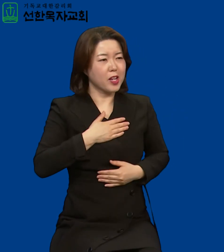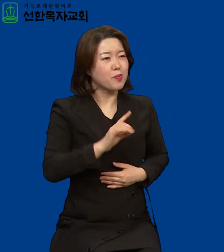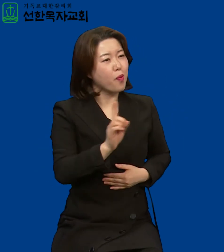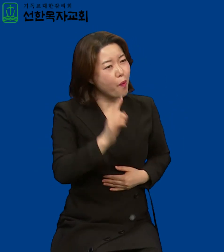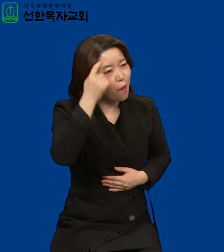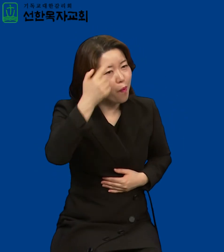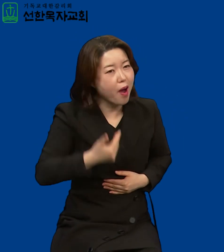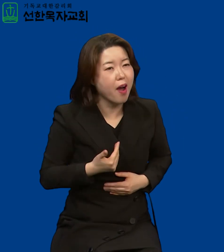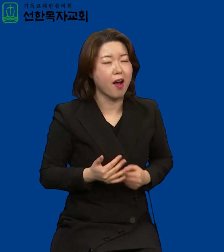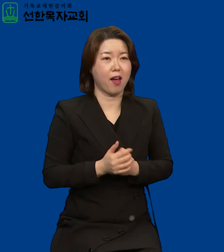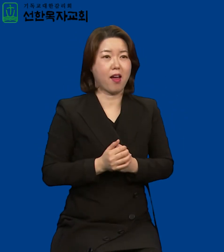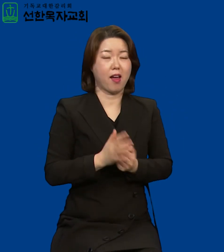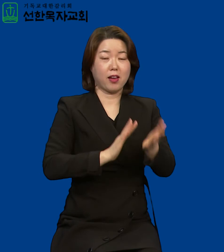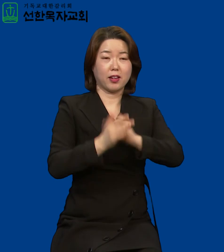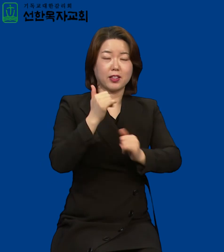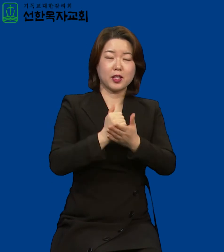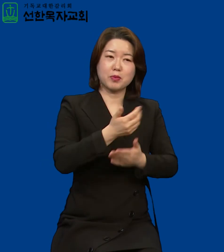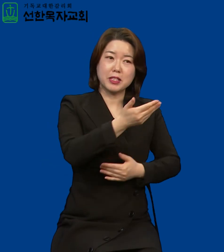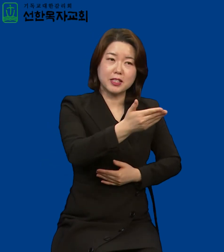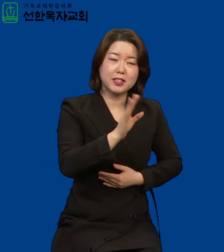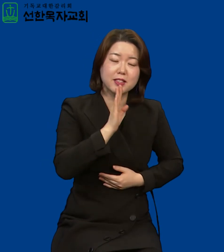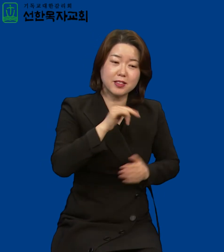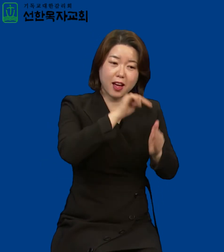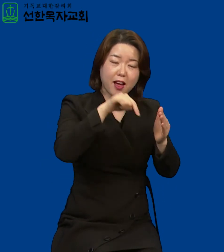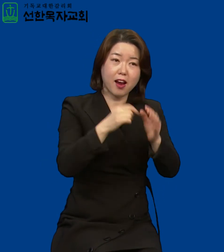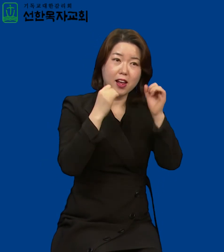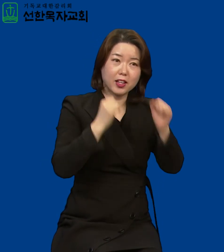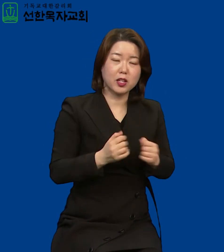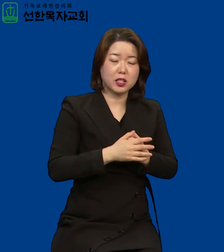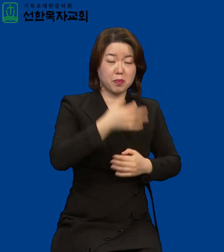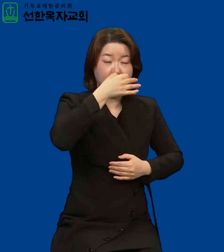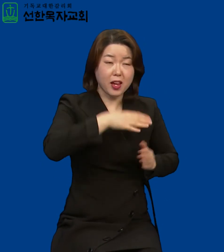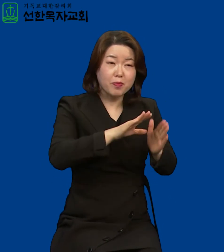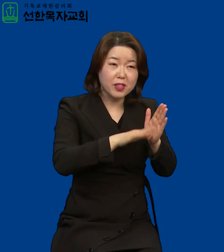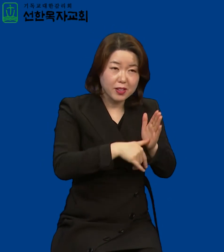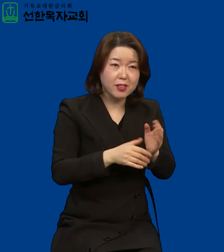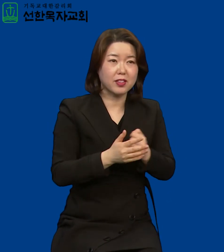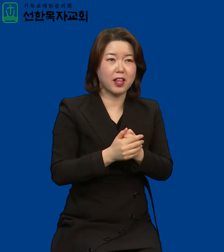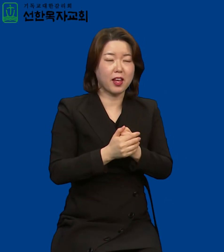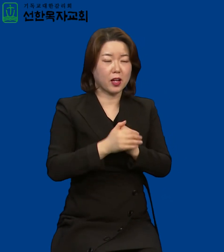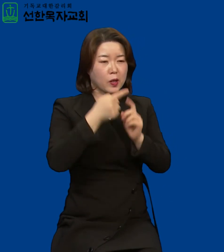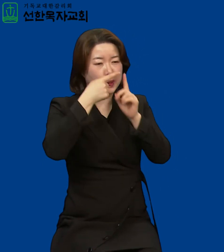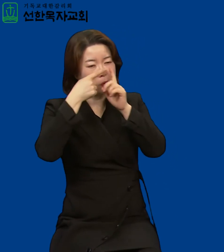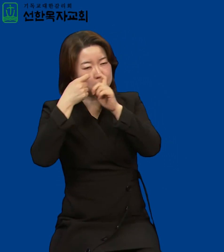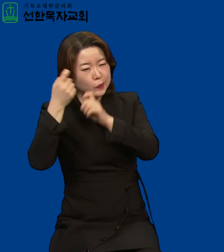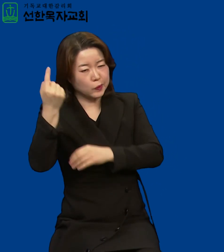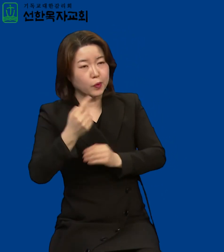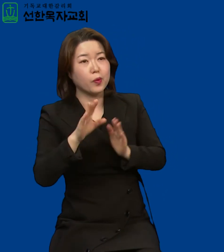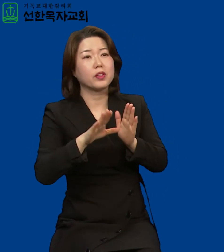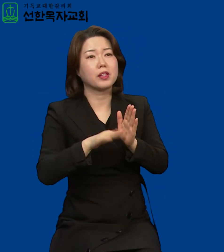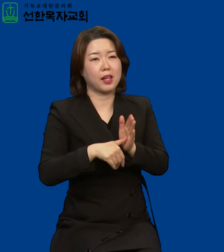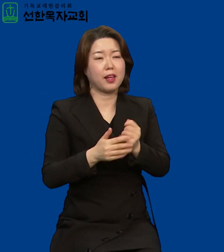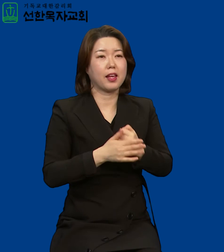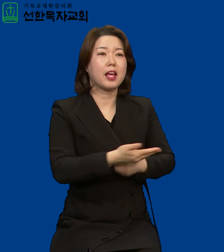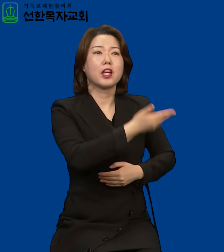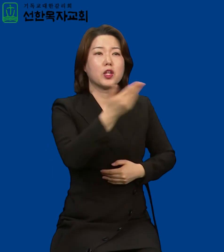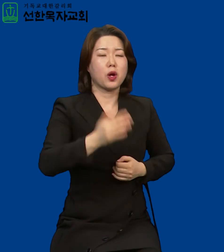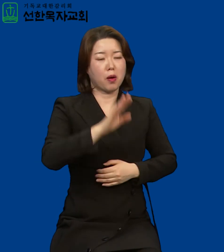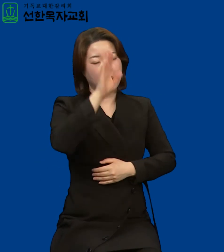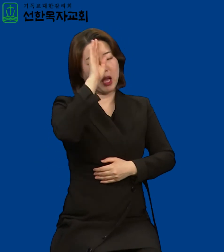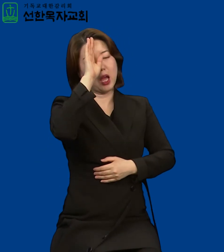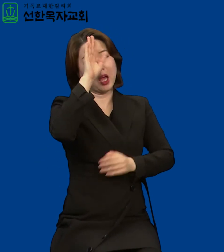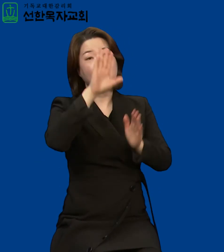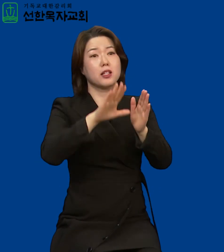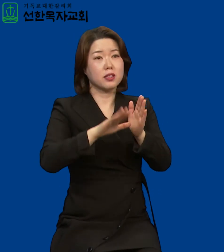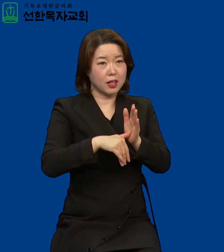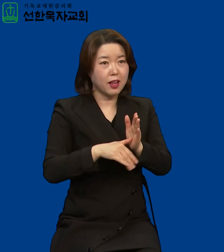아니, 예수님께서 정말 당신 안에 계시면서 힘들 때, 유혹이 올 때, 여러분이 병들었을